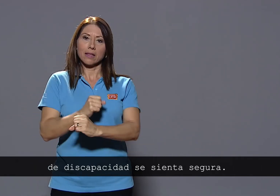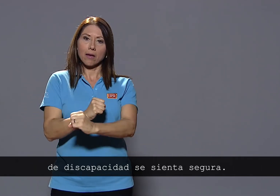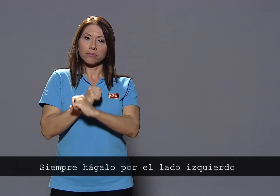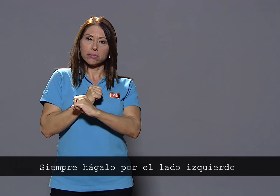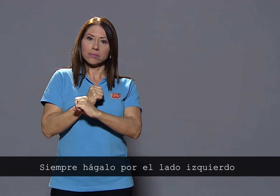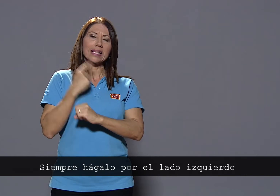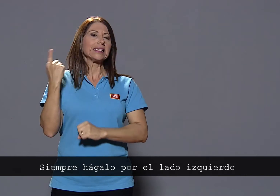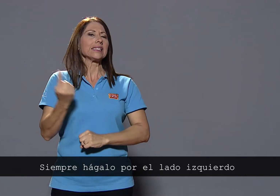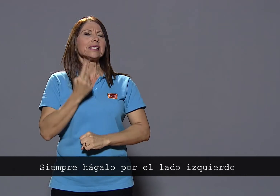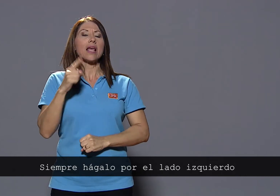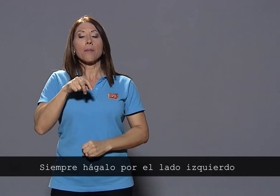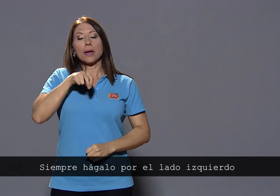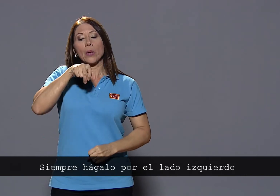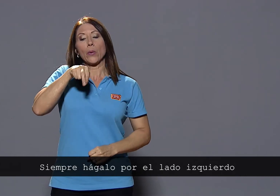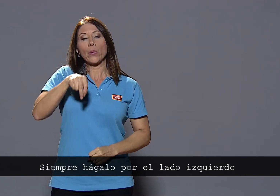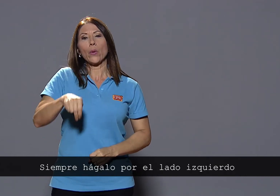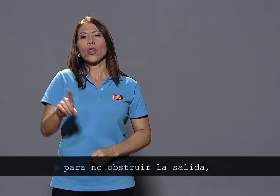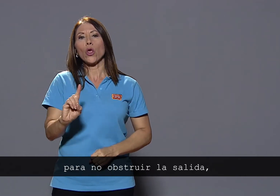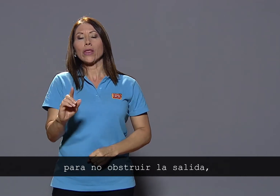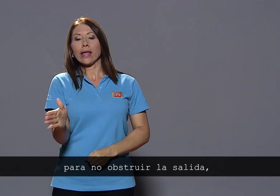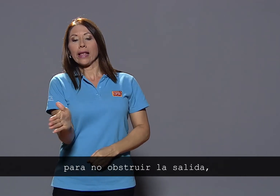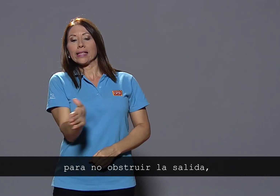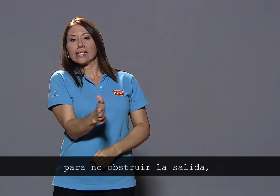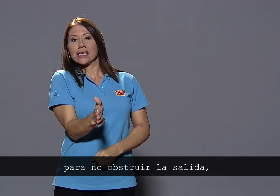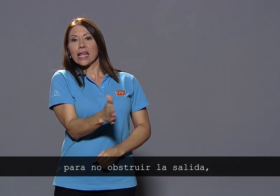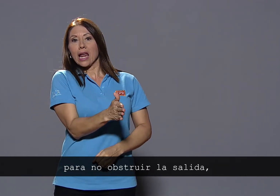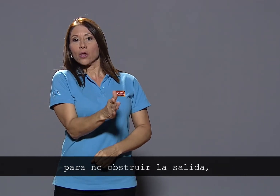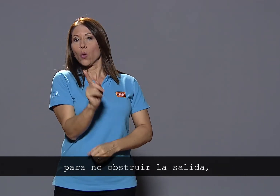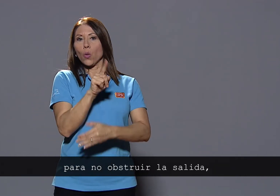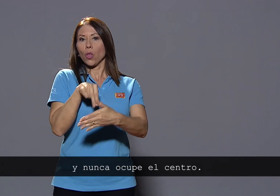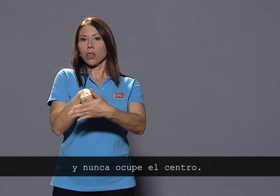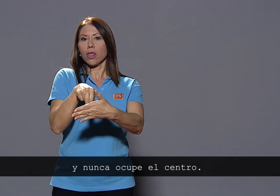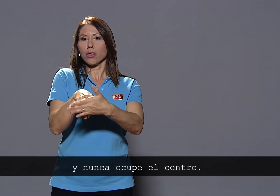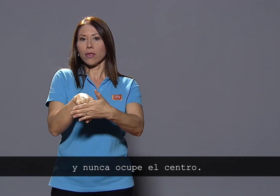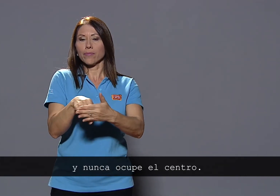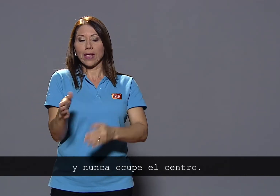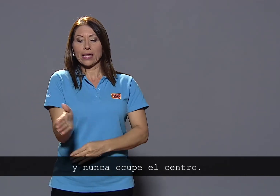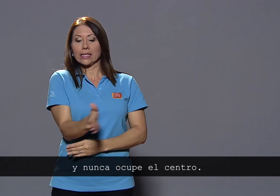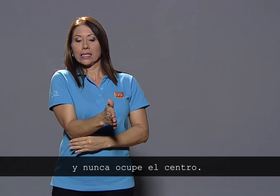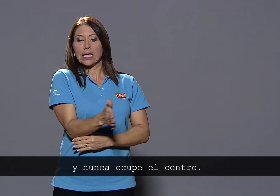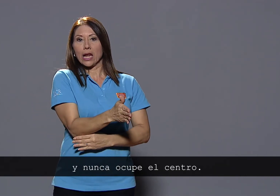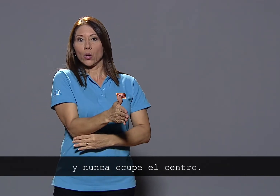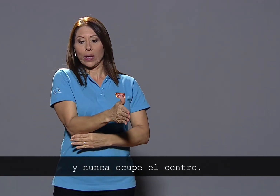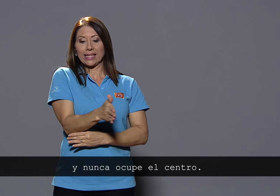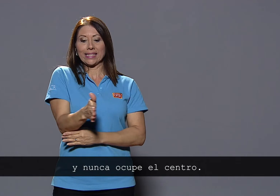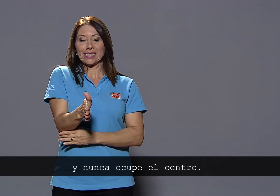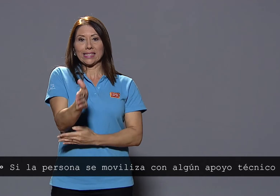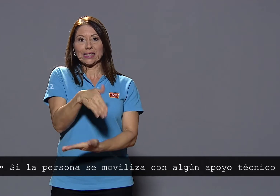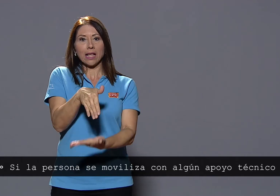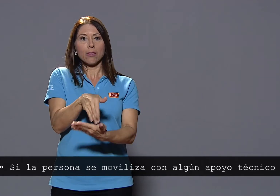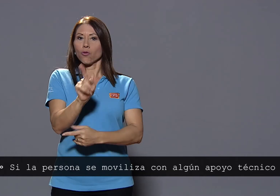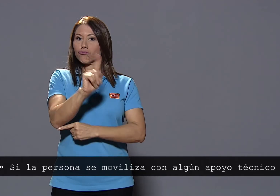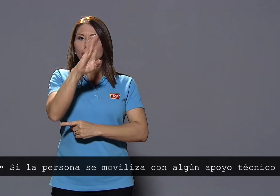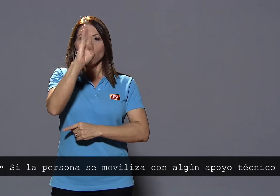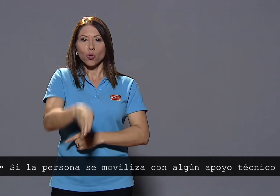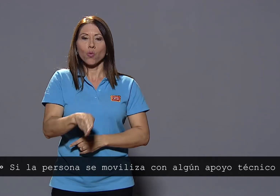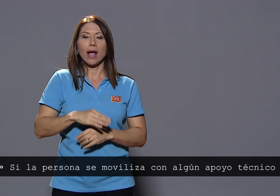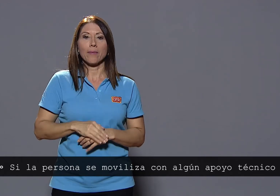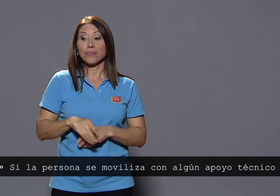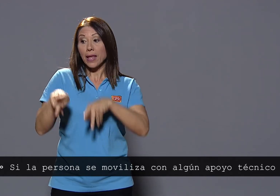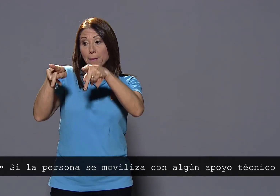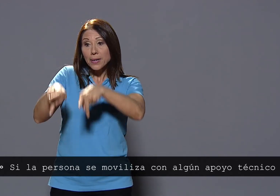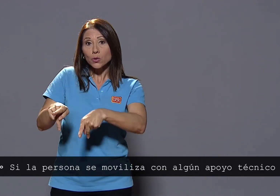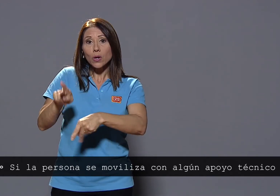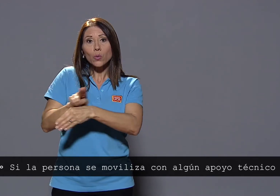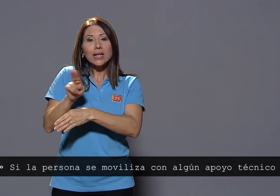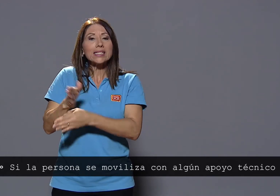segura. Siempre hágalo por el lado izquierdo para no obstruir la salida y nunca ocupe el centro. Si la persona se moviliza